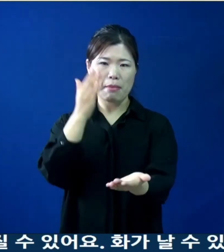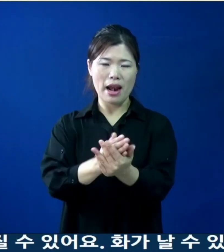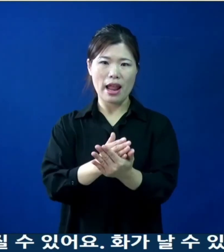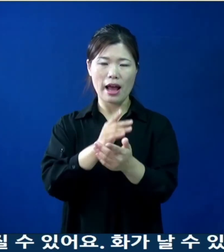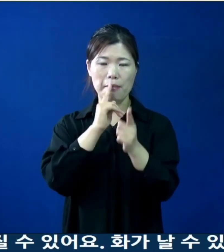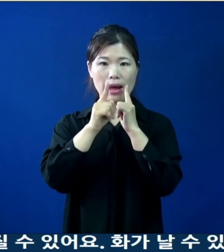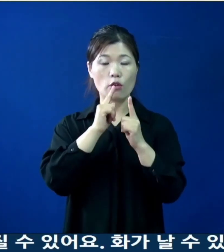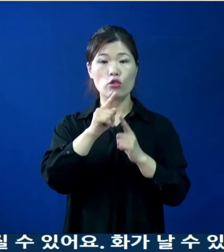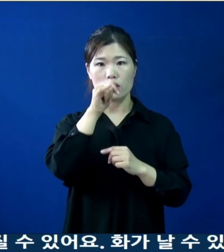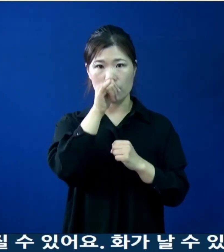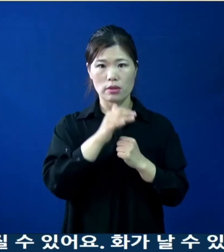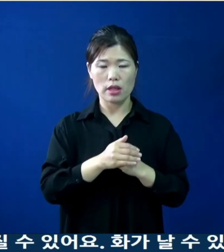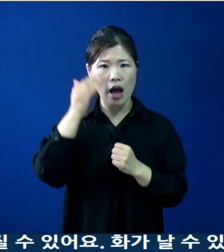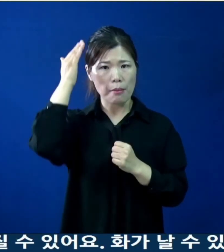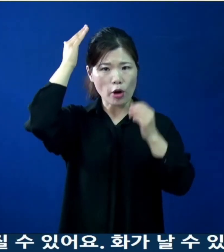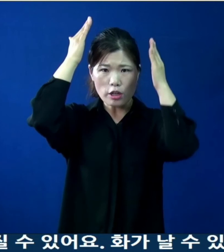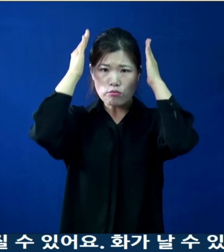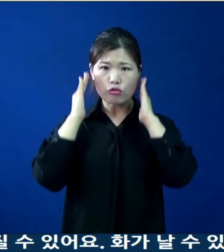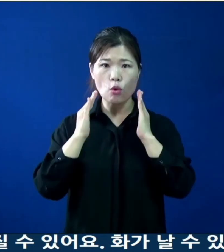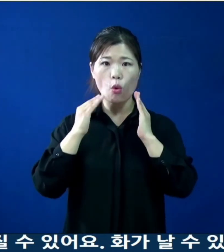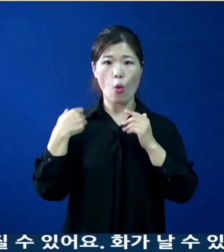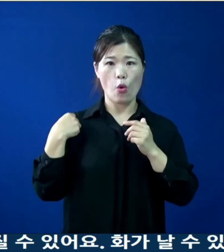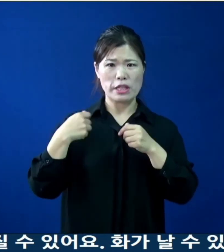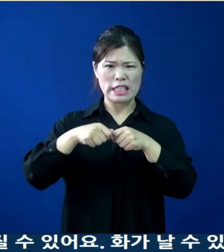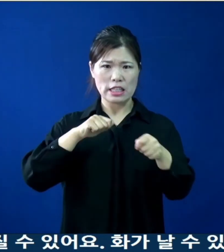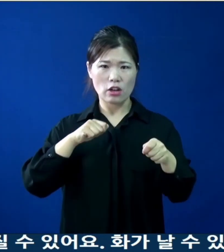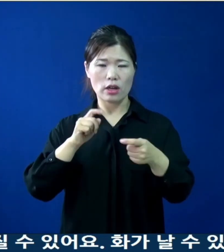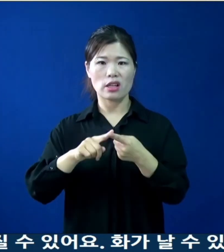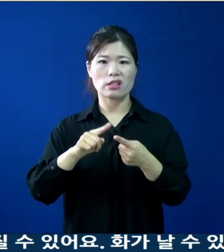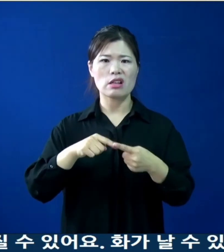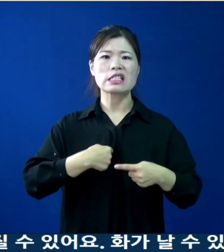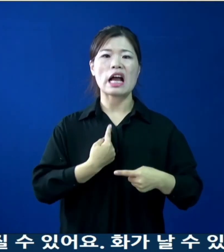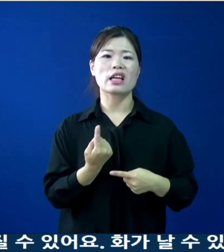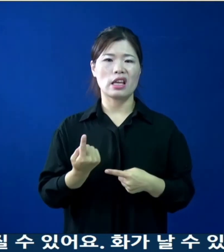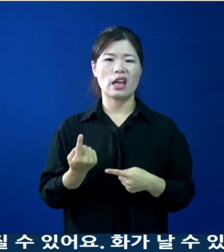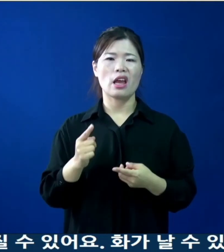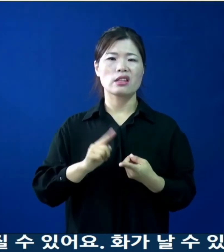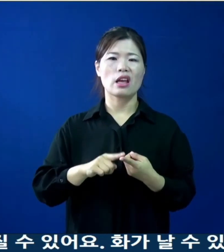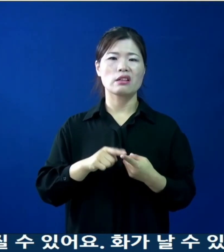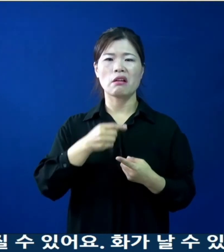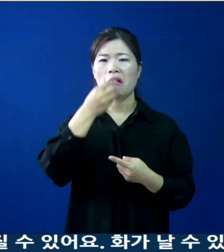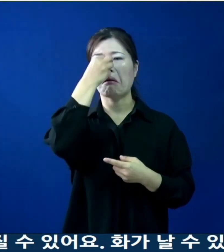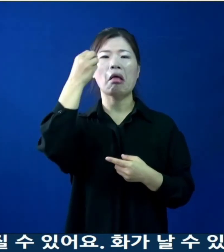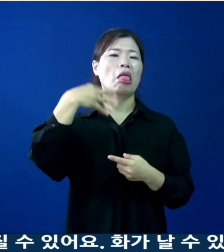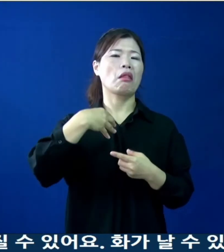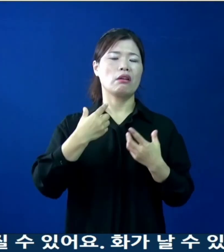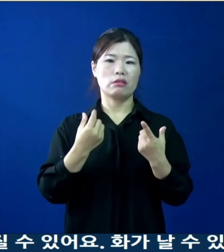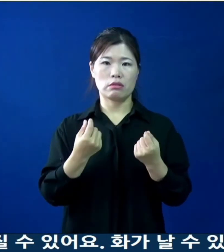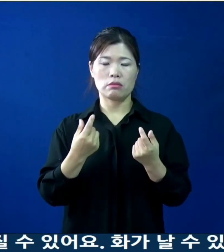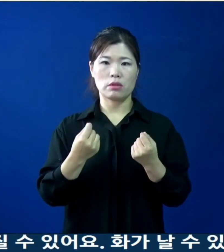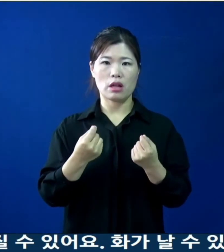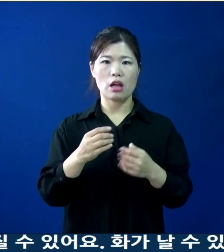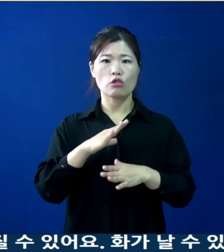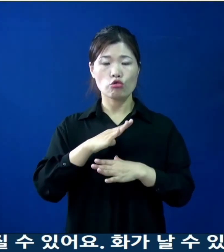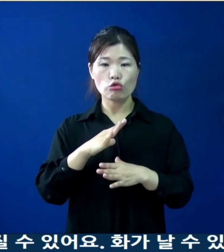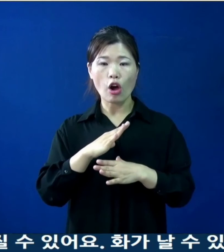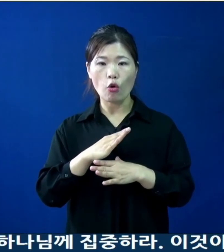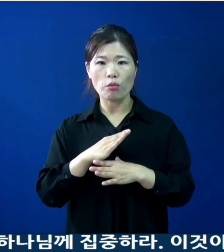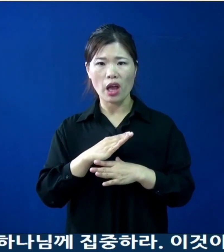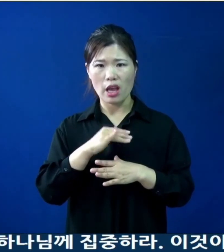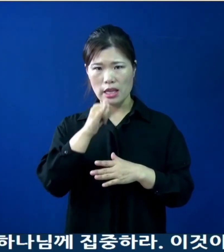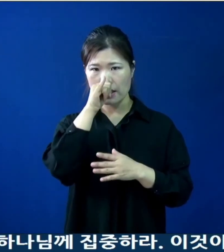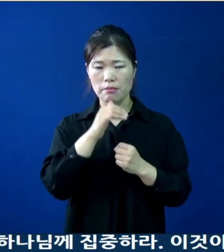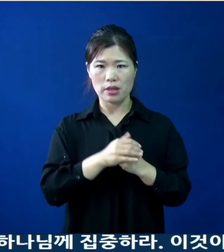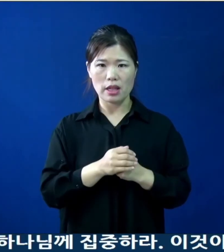하는 그런 모습. 머리를 풀거나 옷을 찢는 것은 자기 방치를 막 하는 모습이죠. 이것은 두려움에 근거한 것일 수도 있습니다. 어쨌든